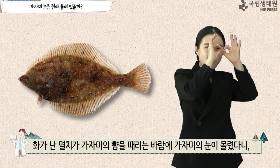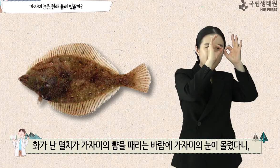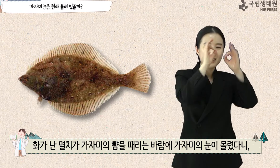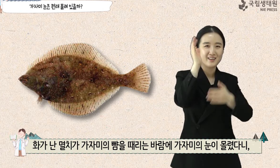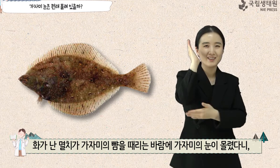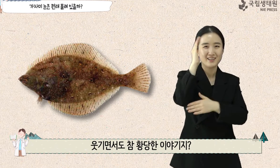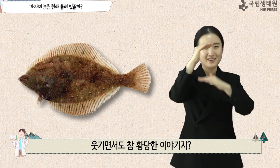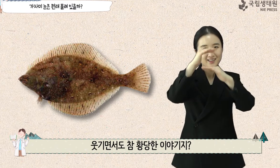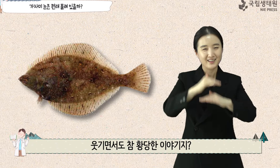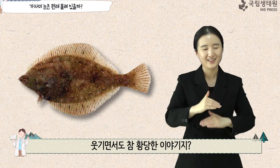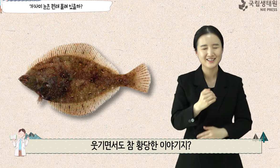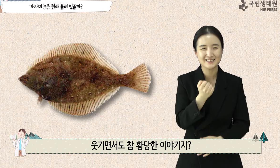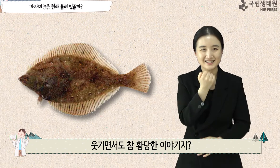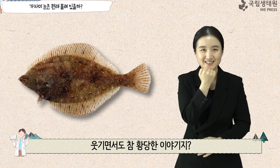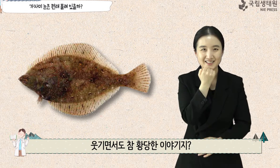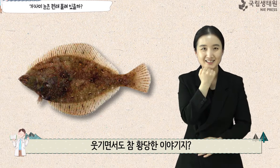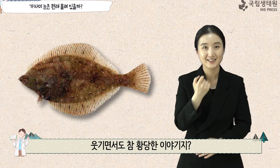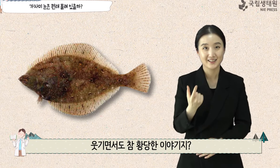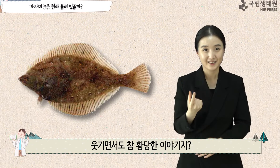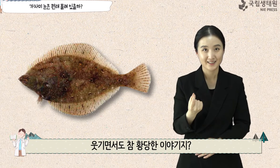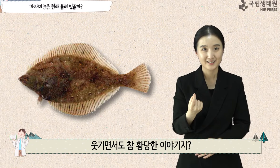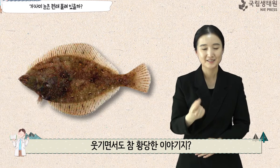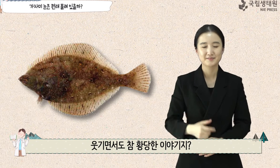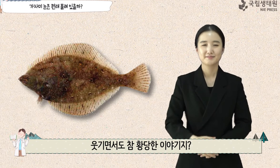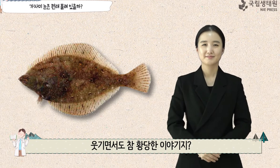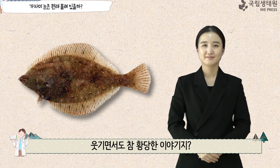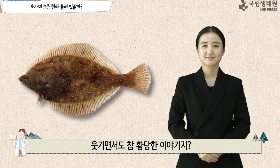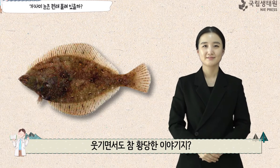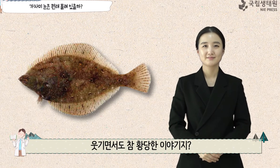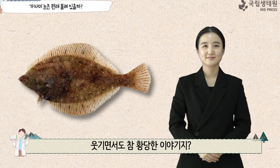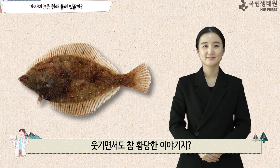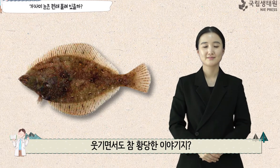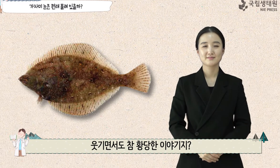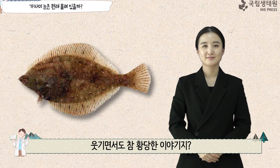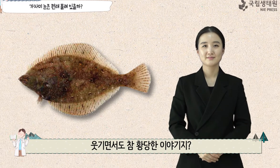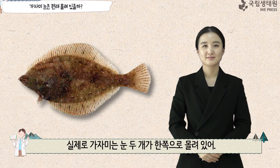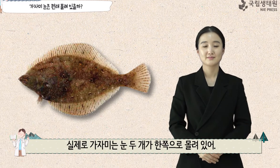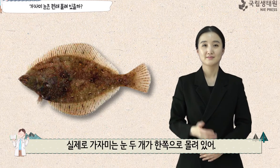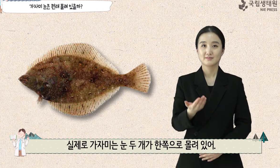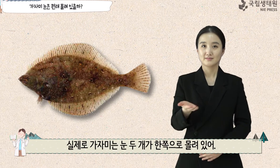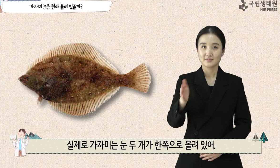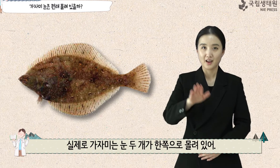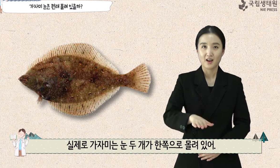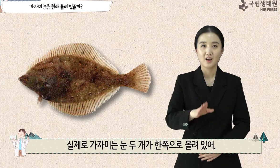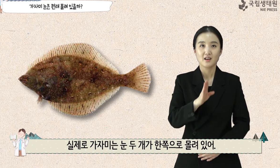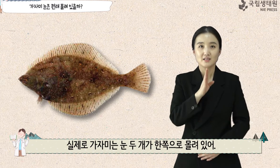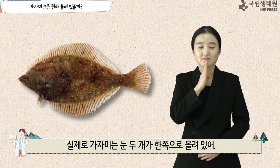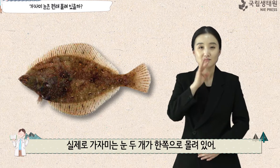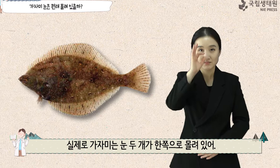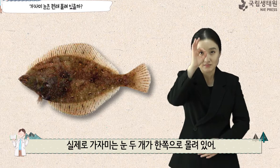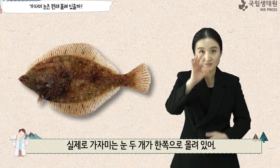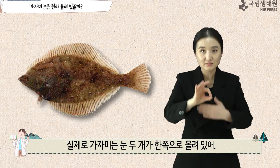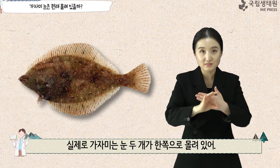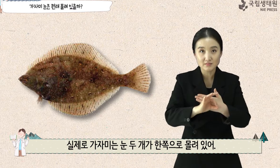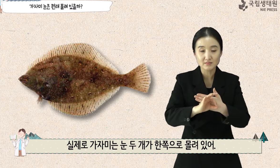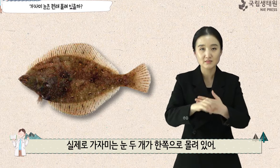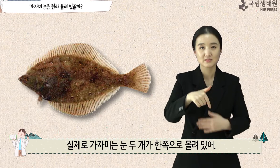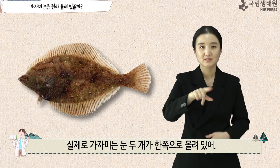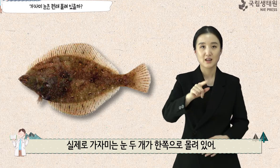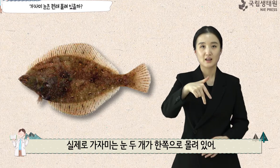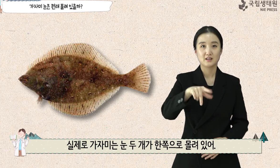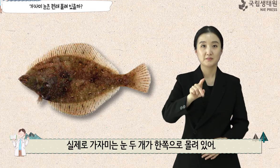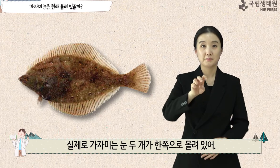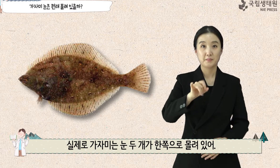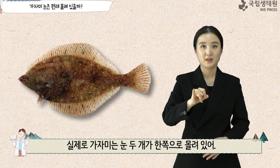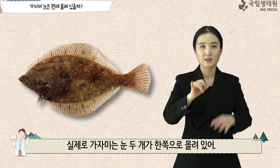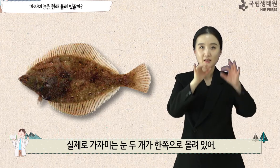웃기면서도 참 황당한 이야기지. 실제로 가자미는 눈